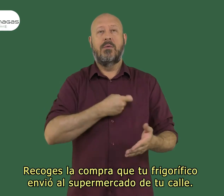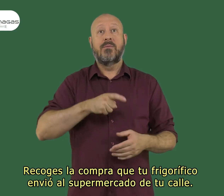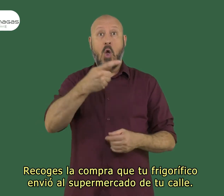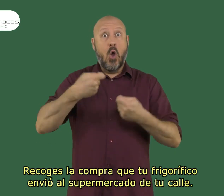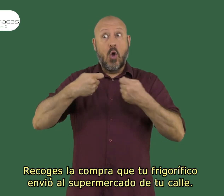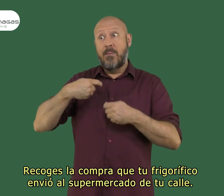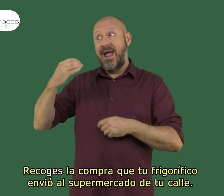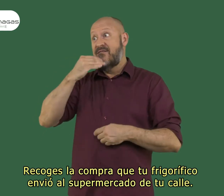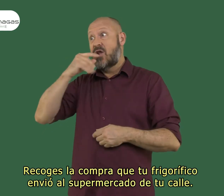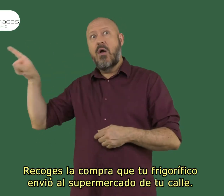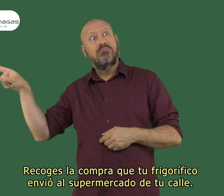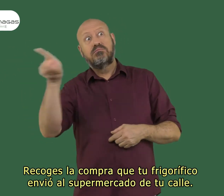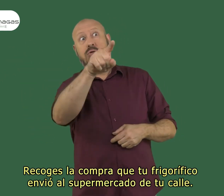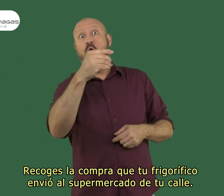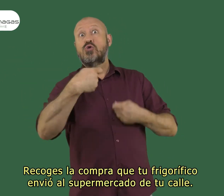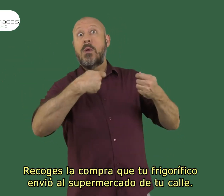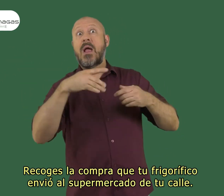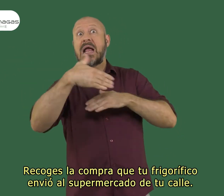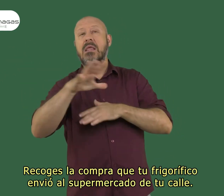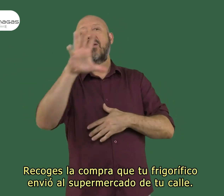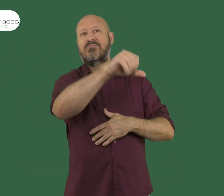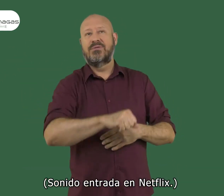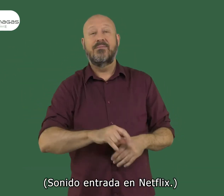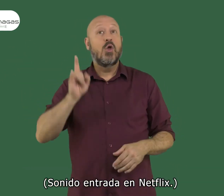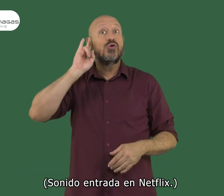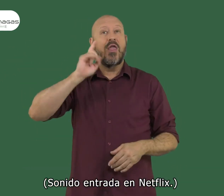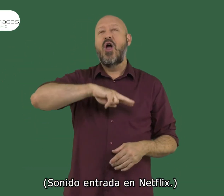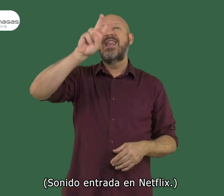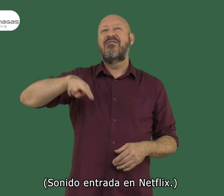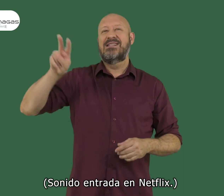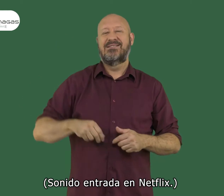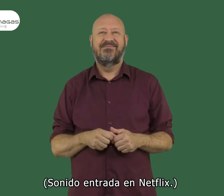Recoges la compra que tu frigorífico envió al supermercado de tu calle.